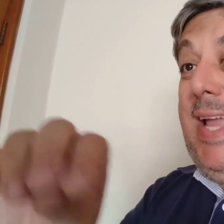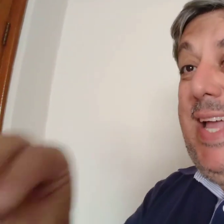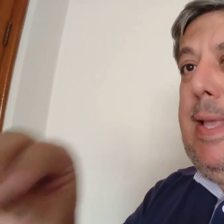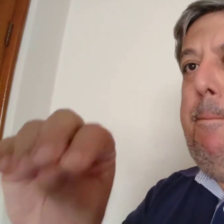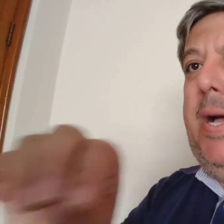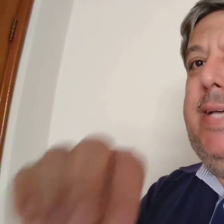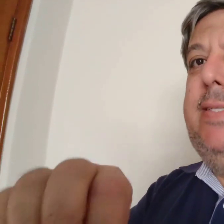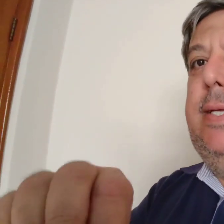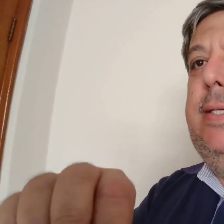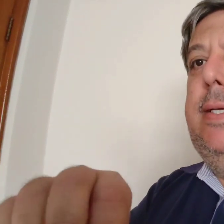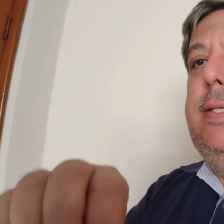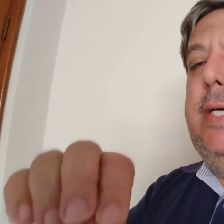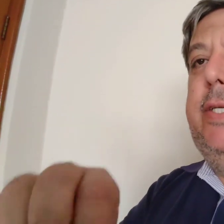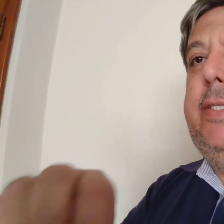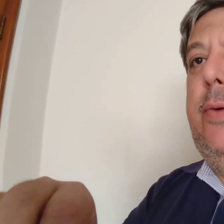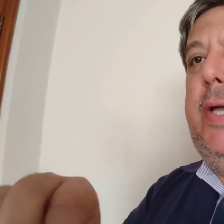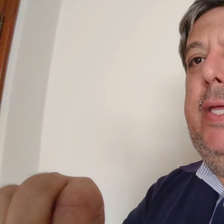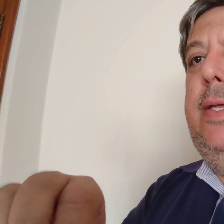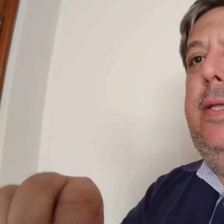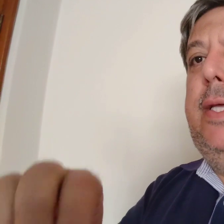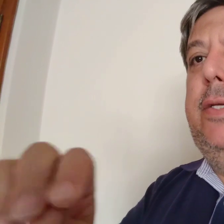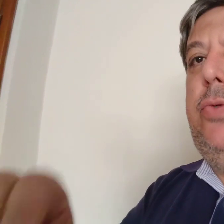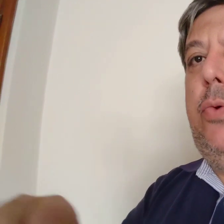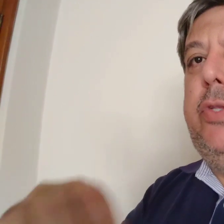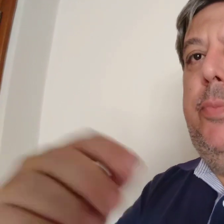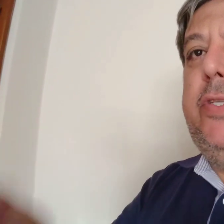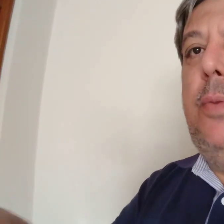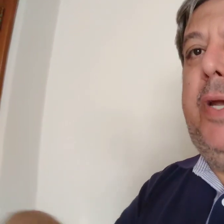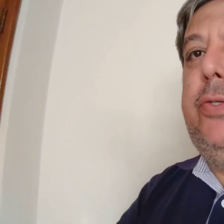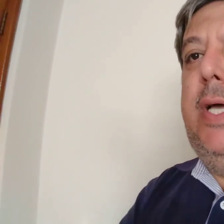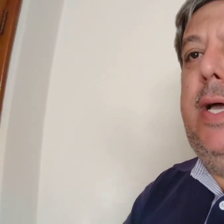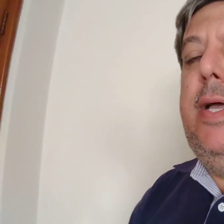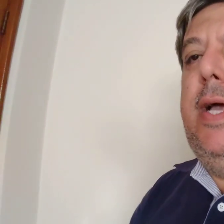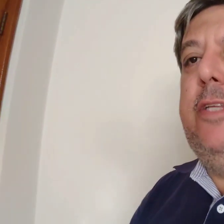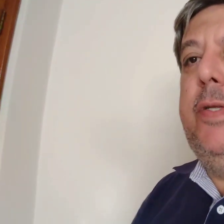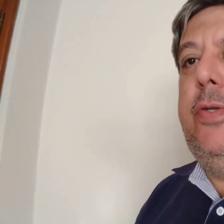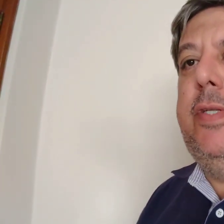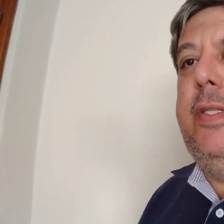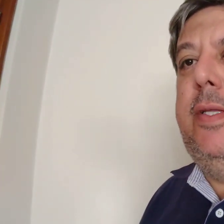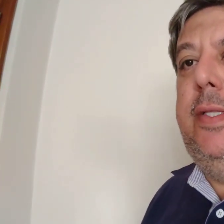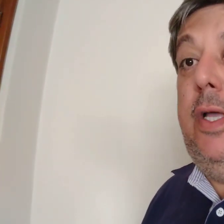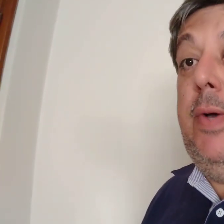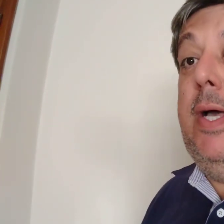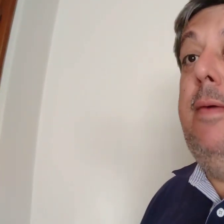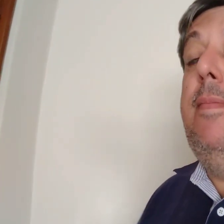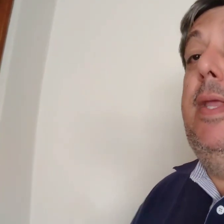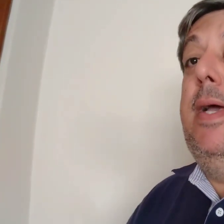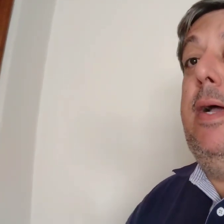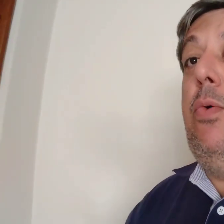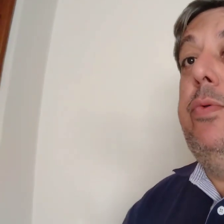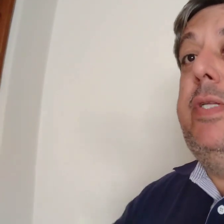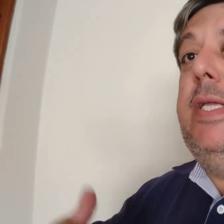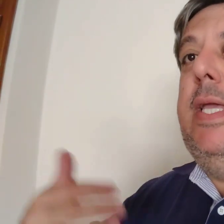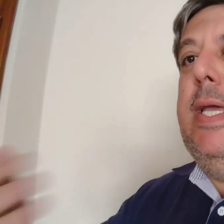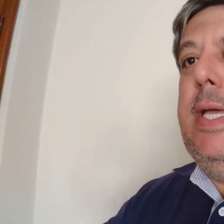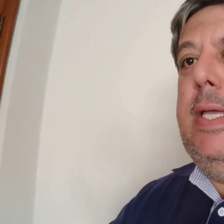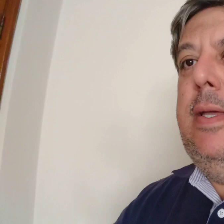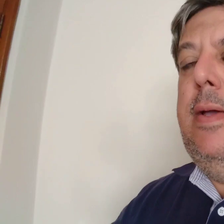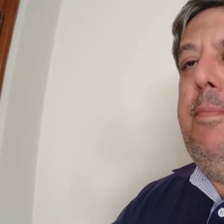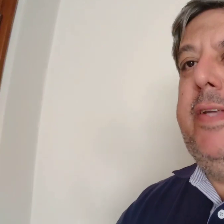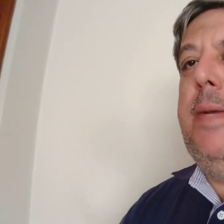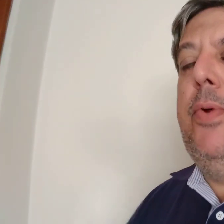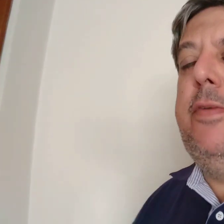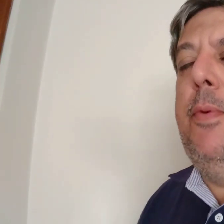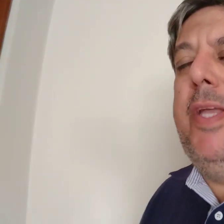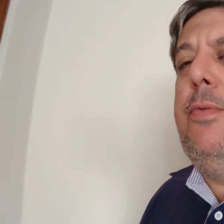sobre o que cada pasta na gestão aí está dando sua contribuição para ajudar as pessoas então a conseguir